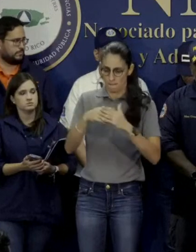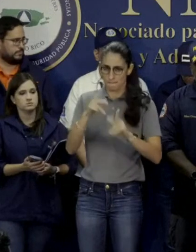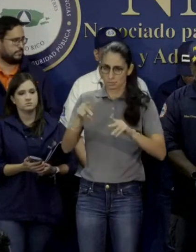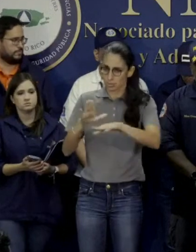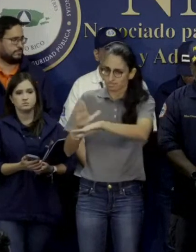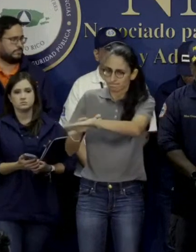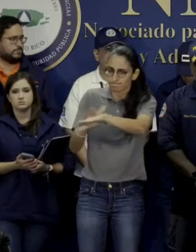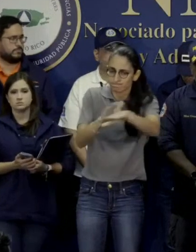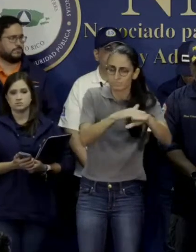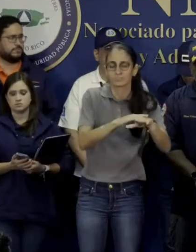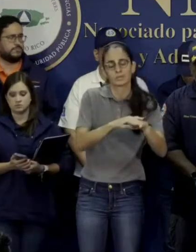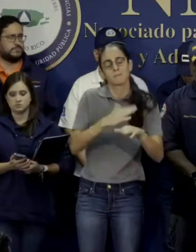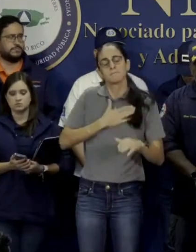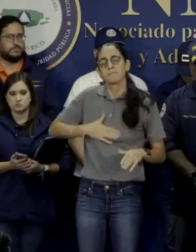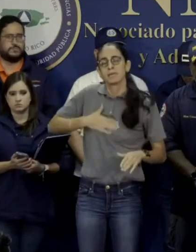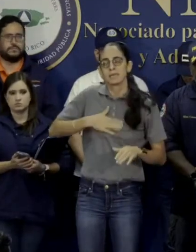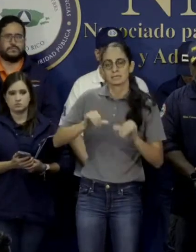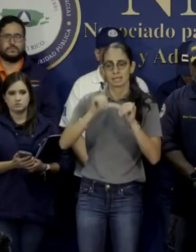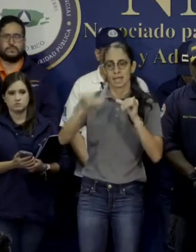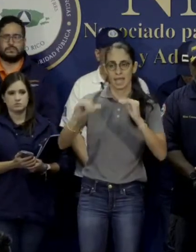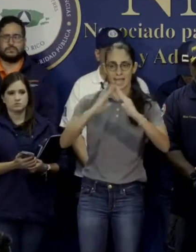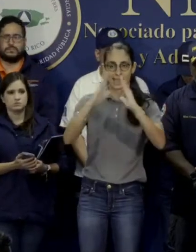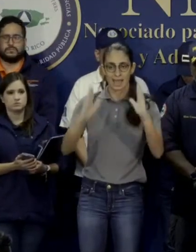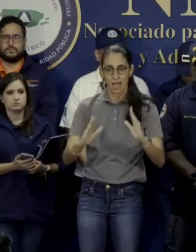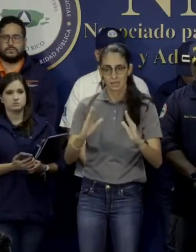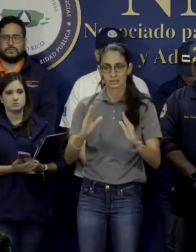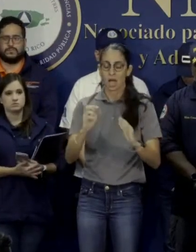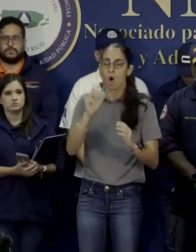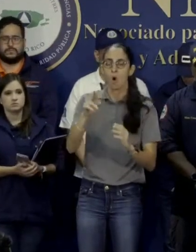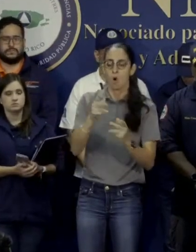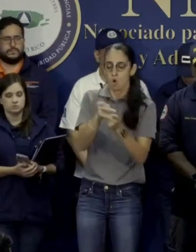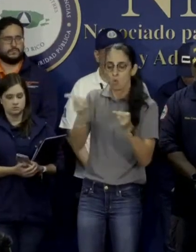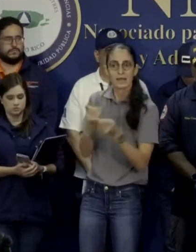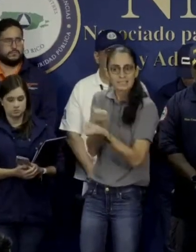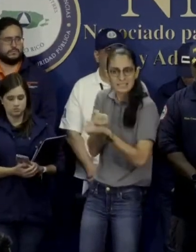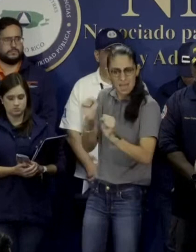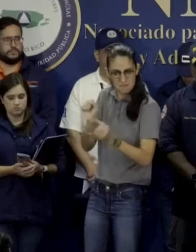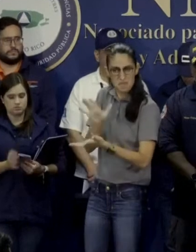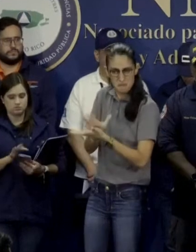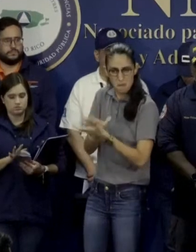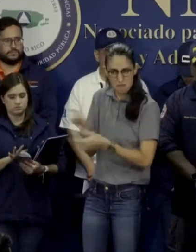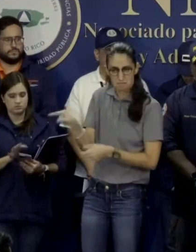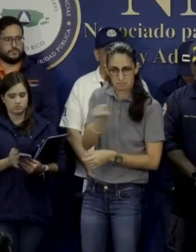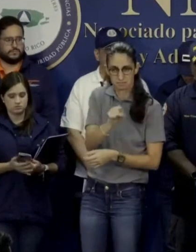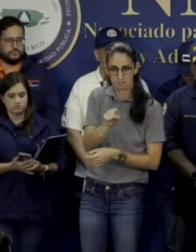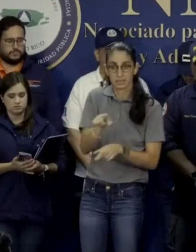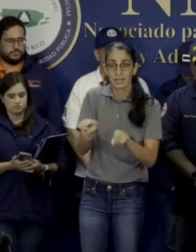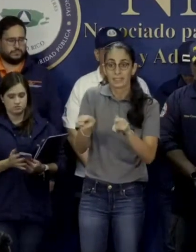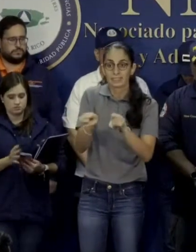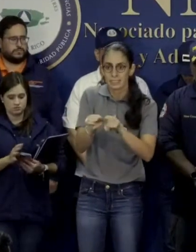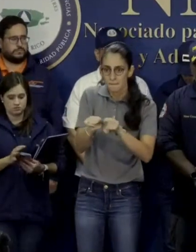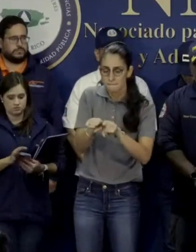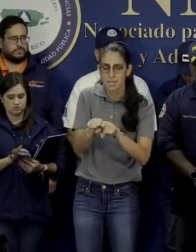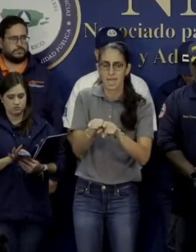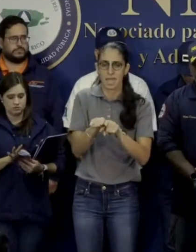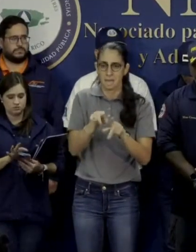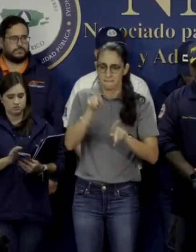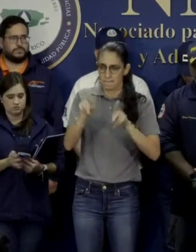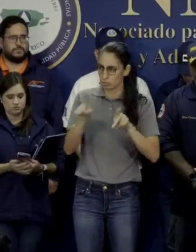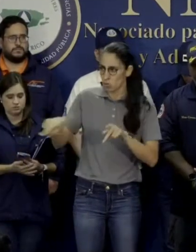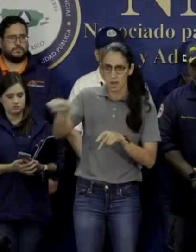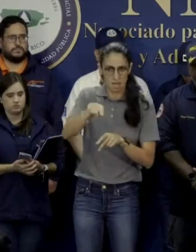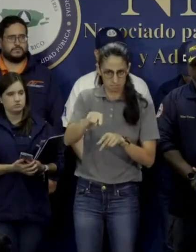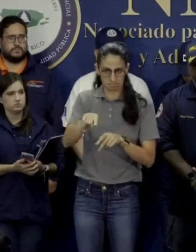que permanezca en su casa o en los refugios. Necesitamos que permitan a los